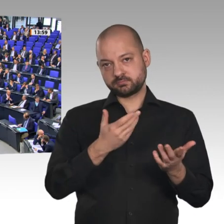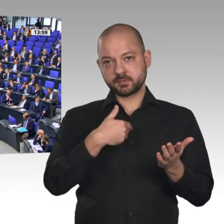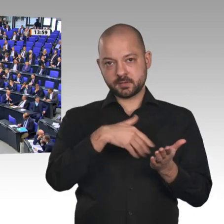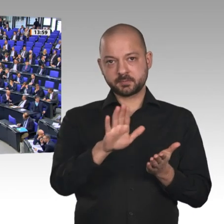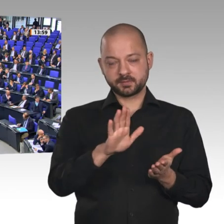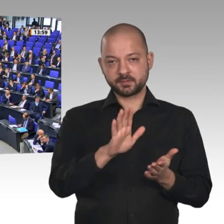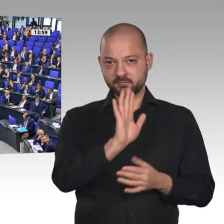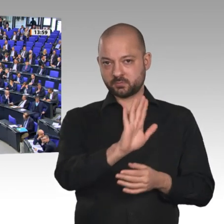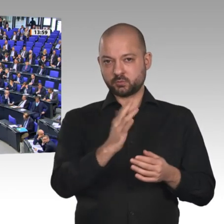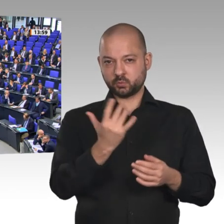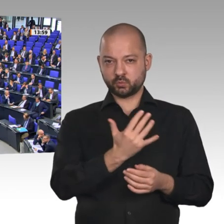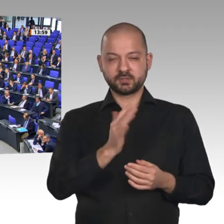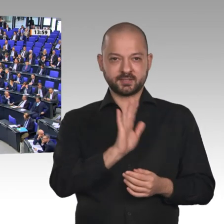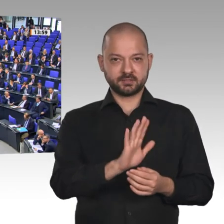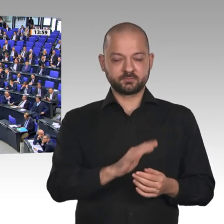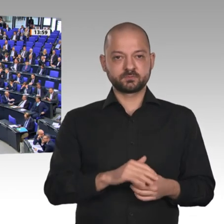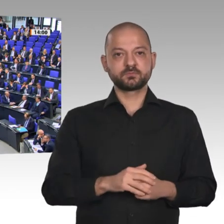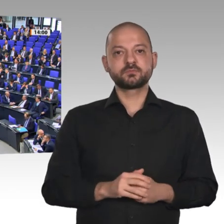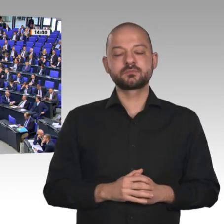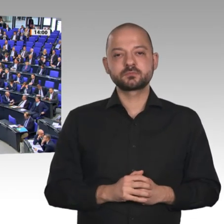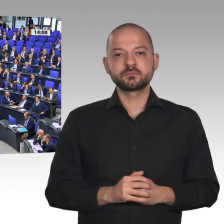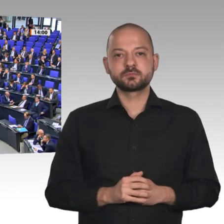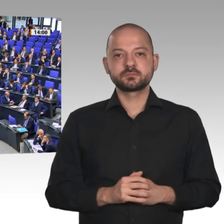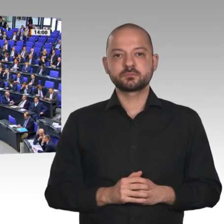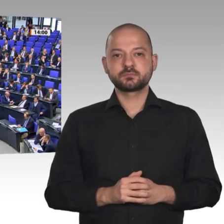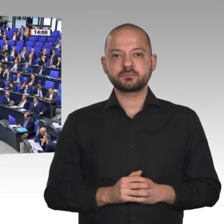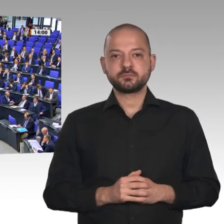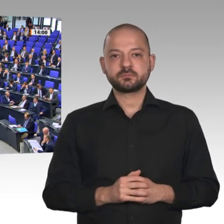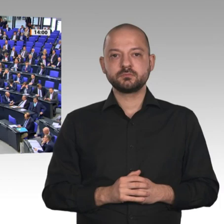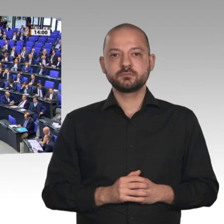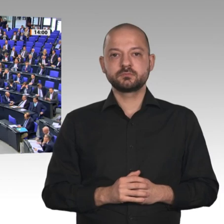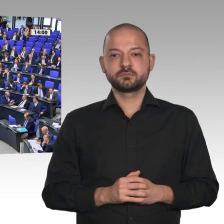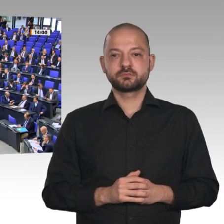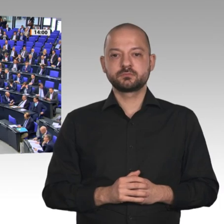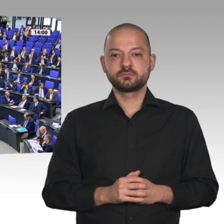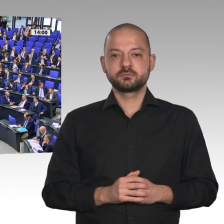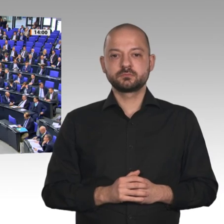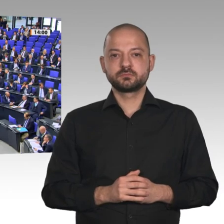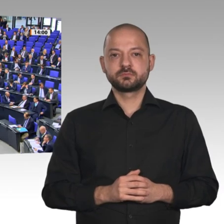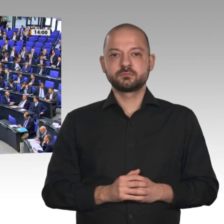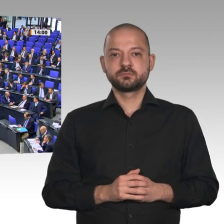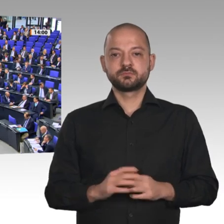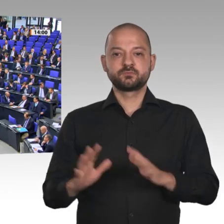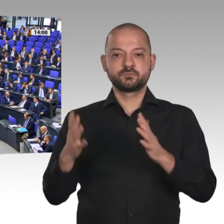ist der Antrag der Fraktion Bündnis 90 Die Grünen abgelehnt.